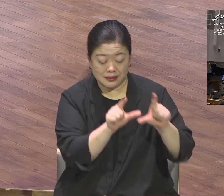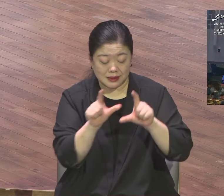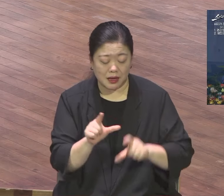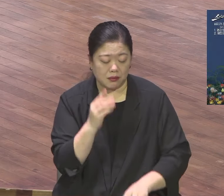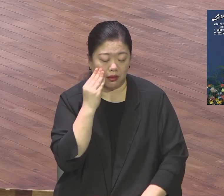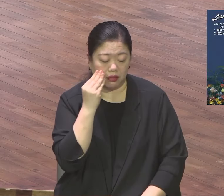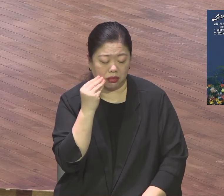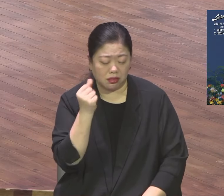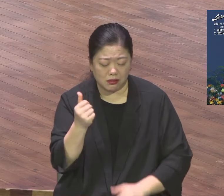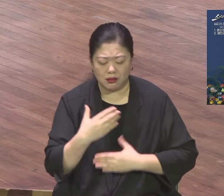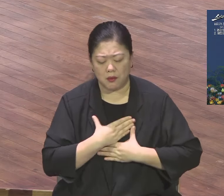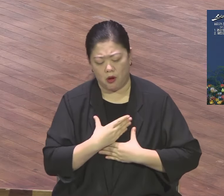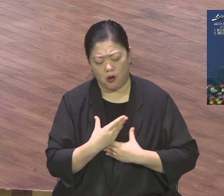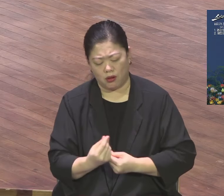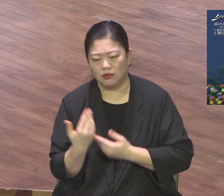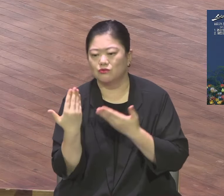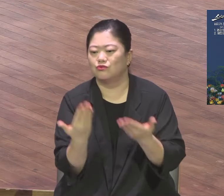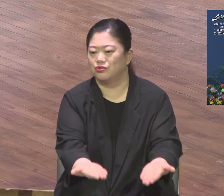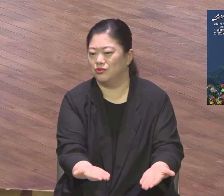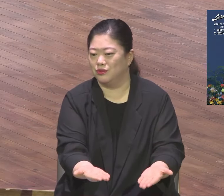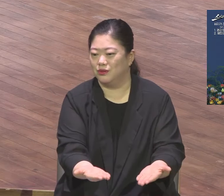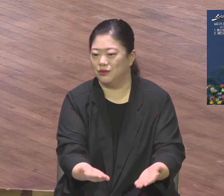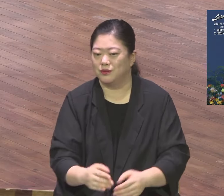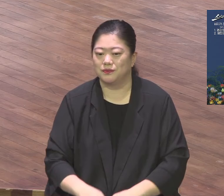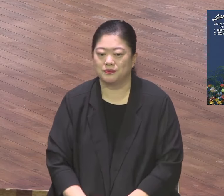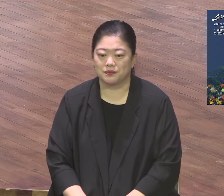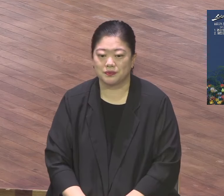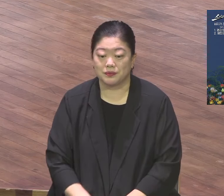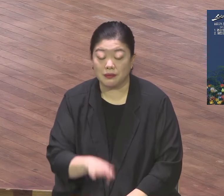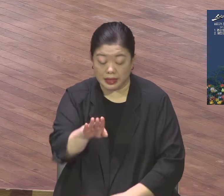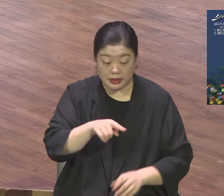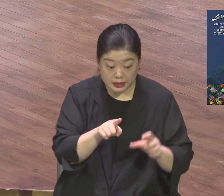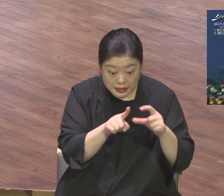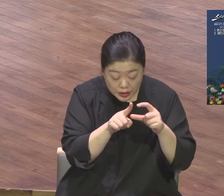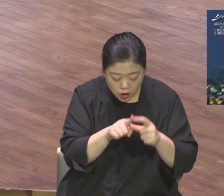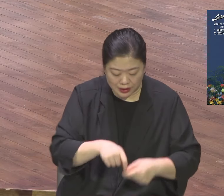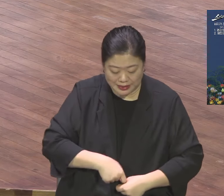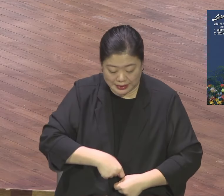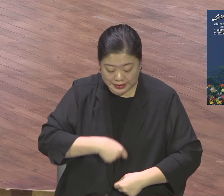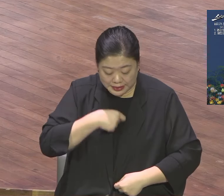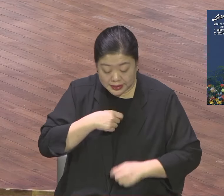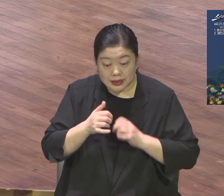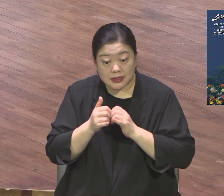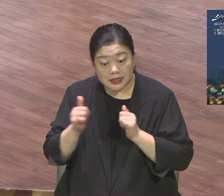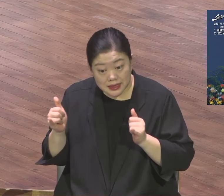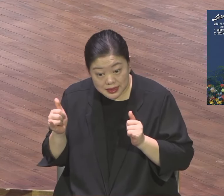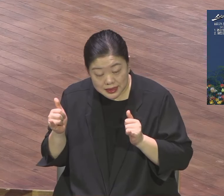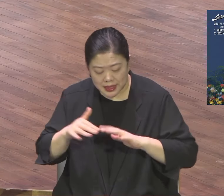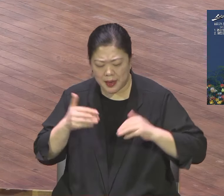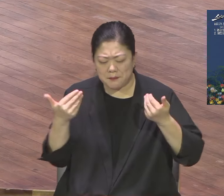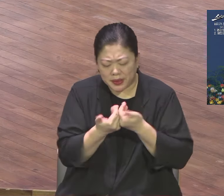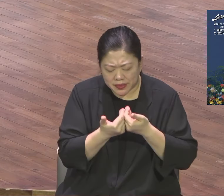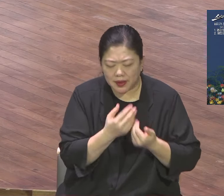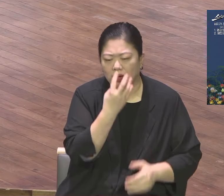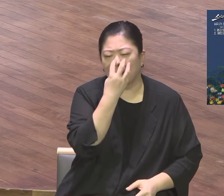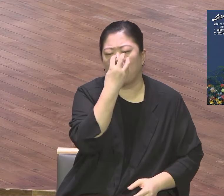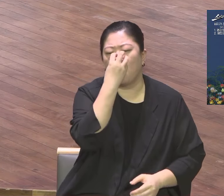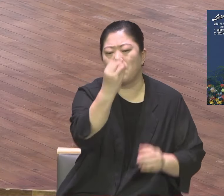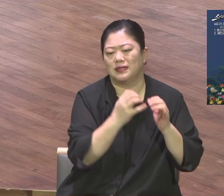평탄케 하시도다. 평탄하게. 여기서 의인은요, 교만한 자와는 대조적으로